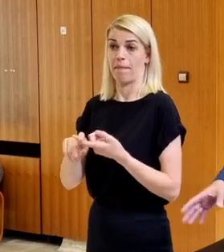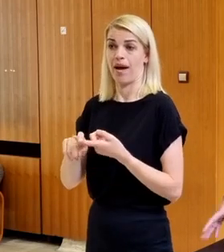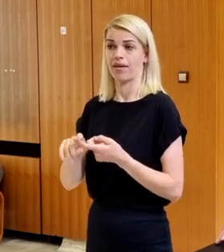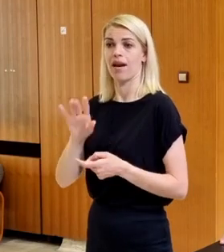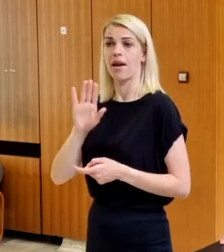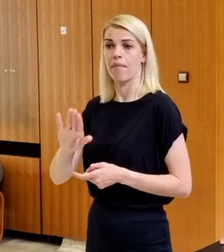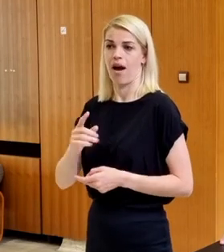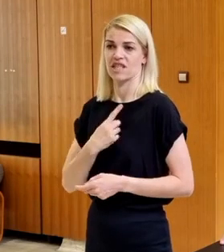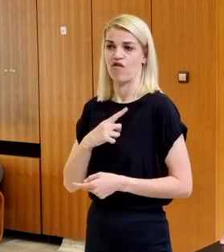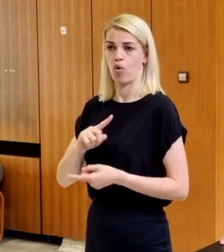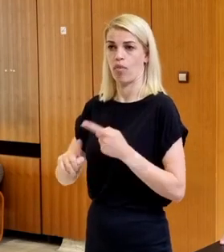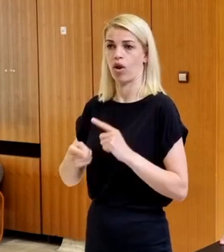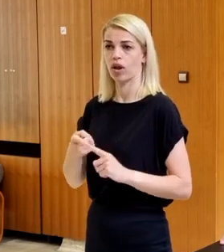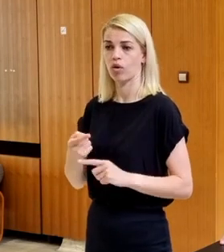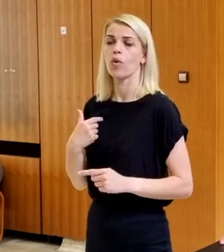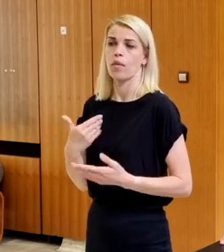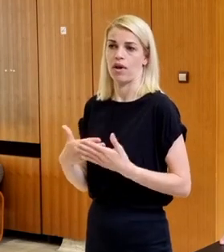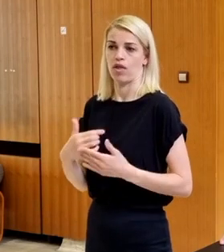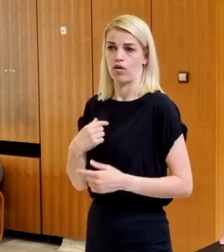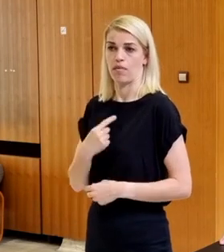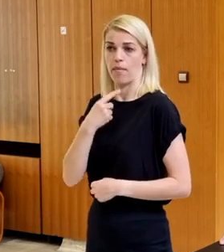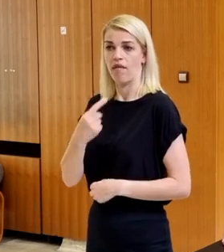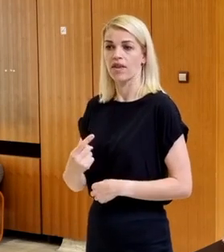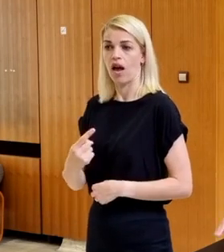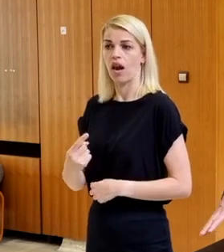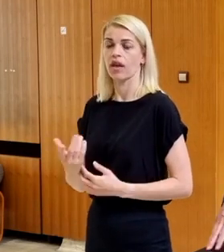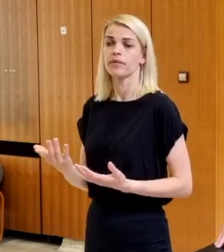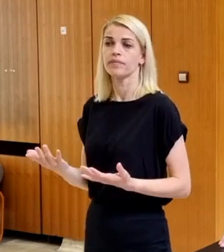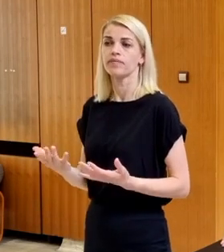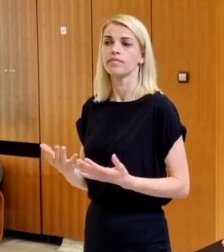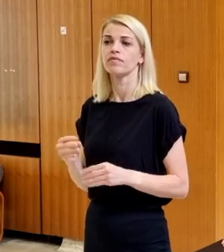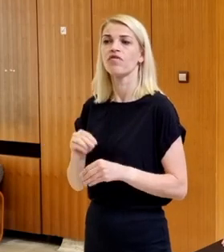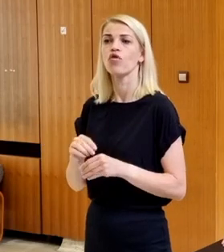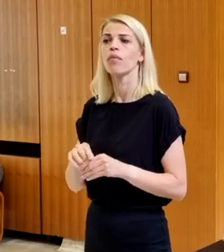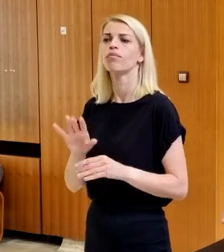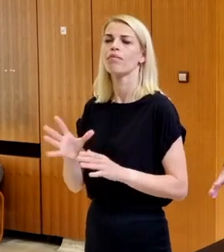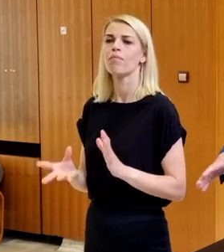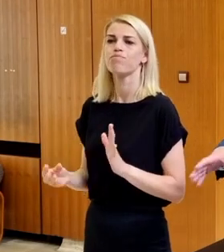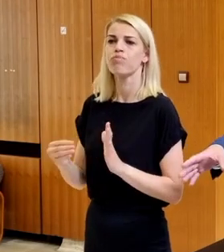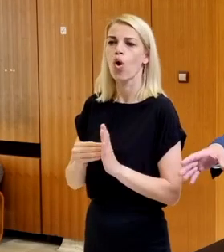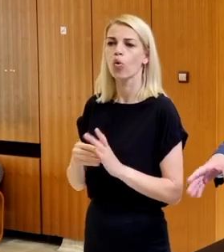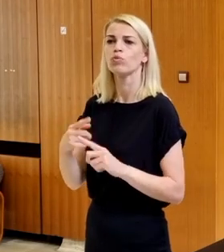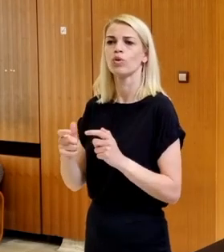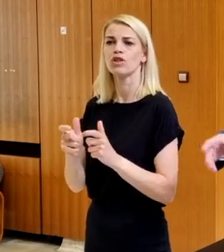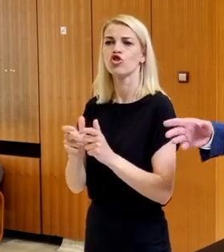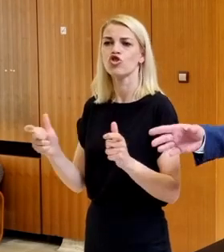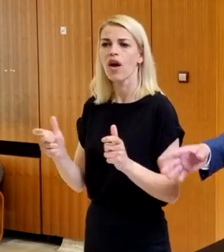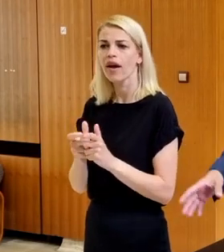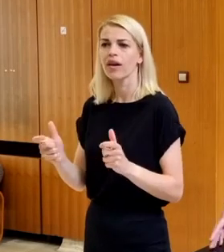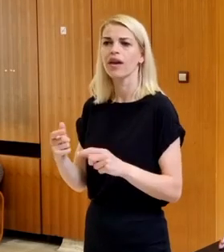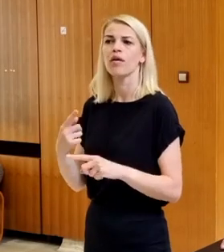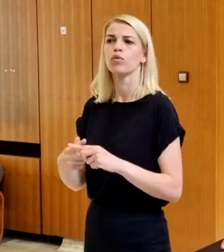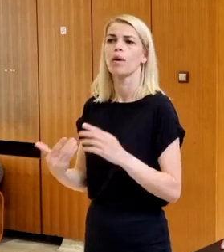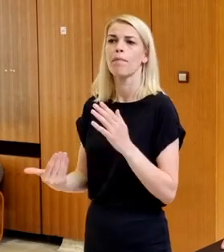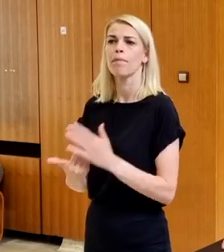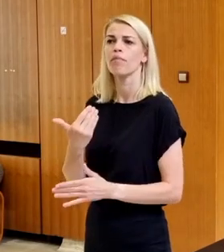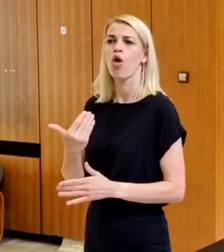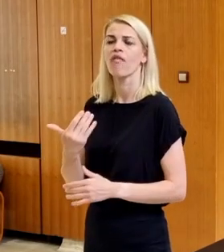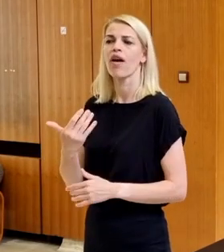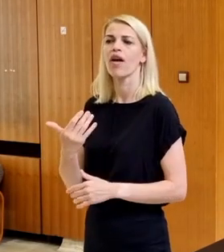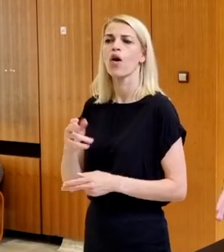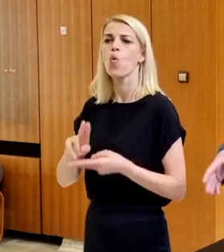nejakú svoju politiku. Tak sme im povedali, že viete čo s tými bonusmi, ale najmä s tými šekmi a 500 nových úradníkov, my s tým